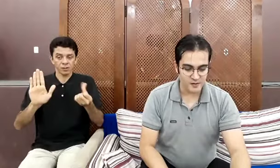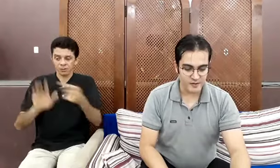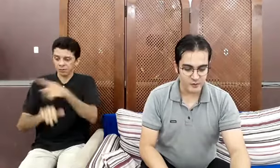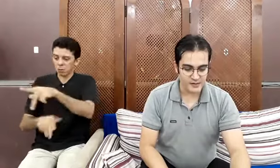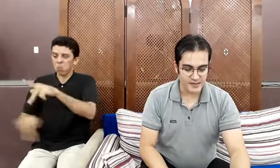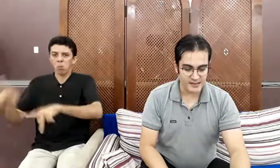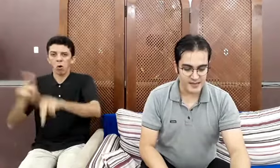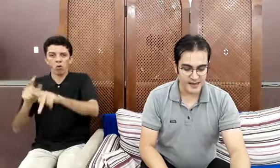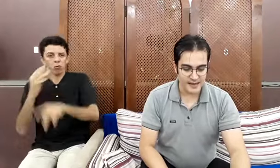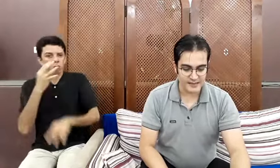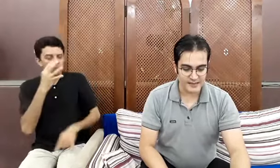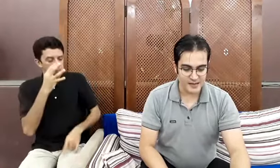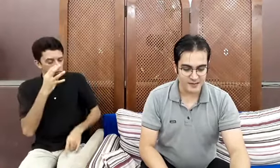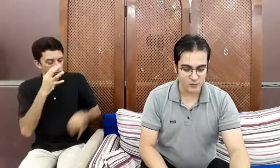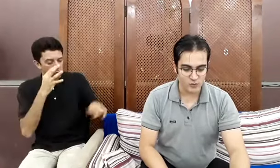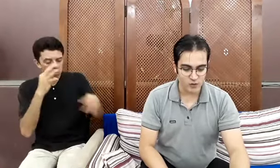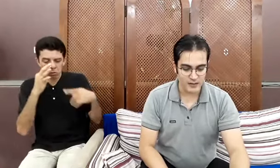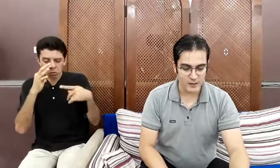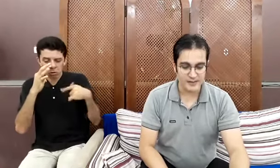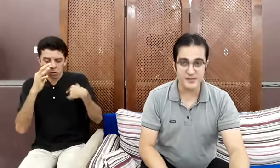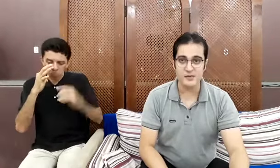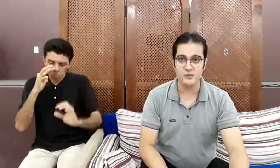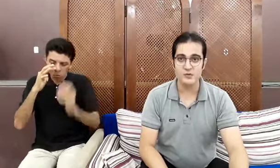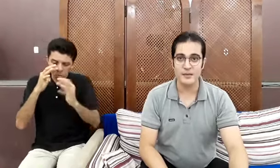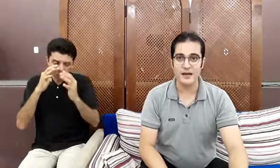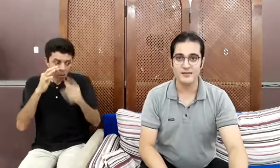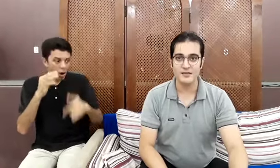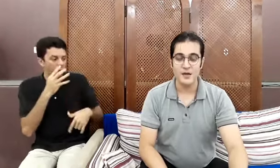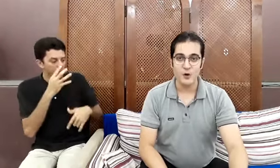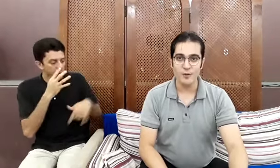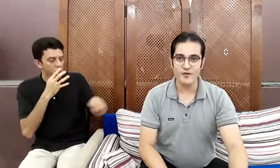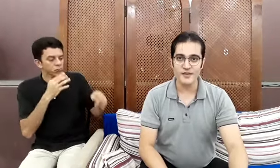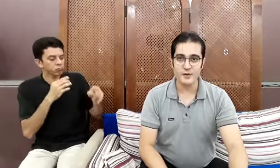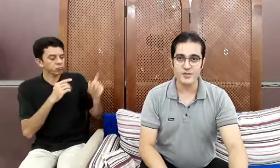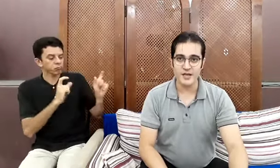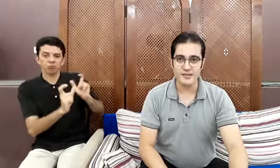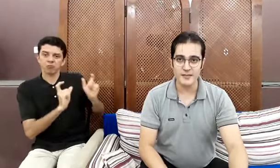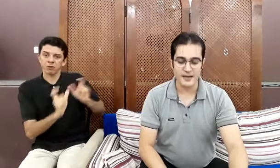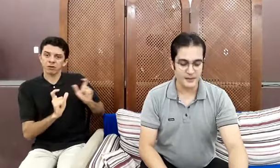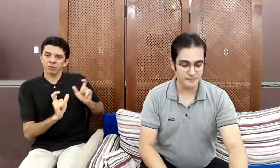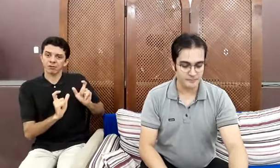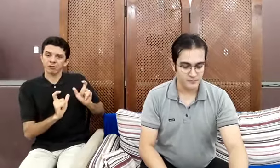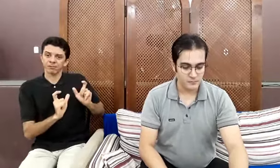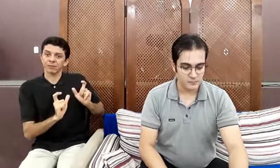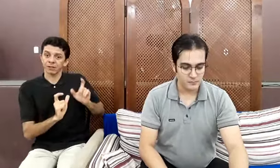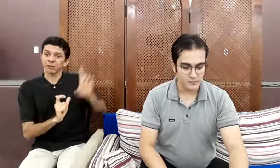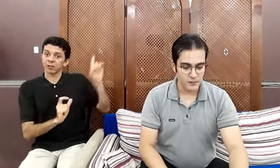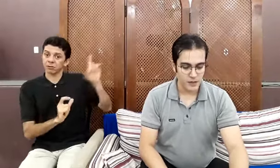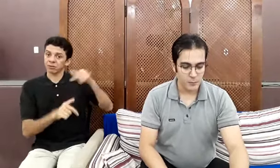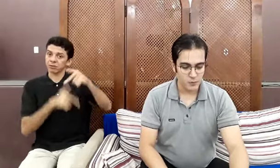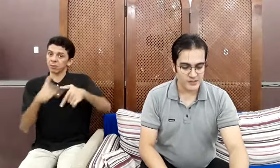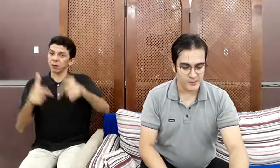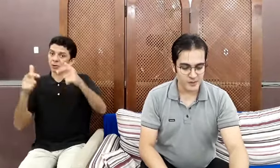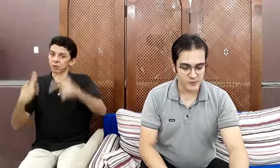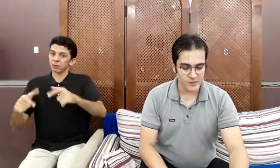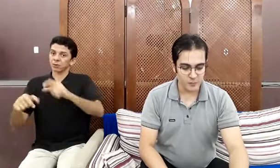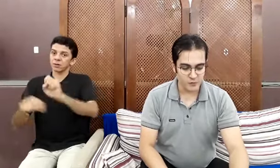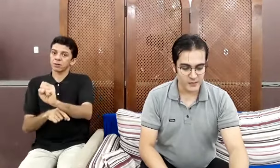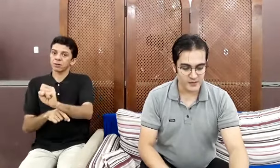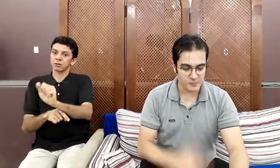mensagem e viram os sinais que ele realizava, deram total atenção às suas palavras. O mover de Deus chega em Samaria. Muitos